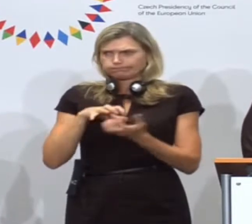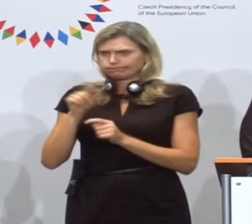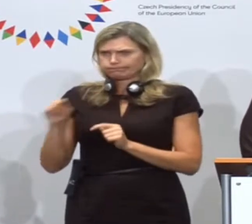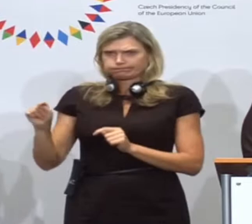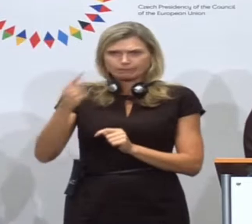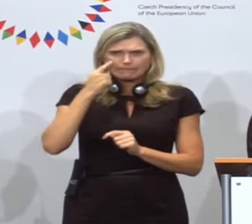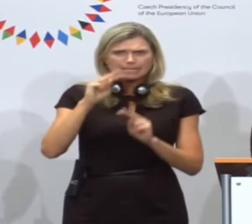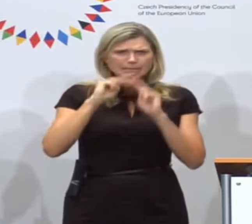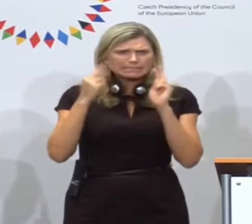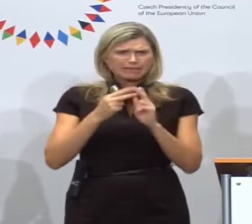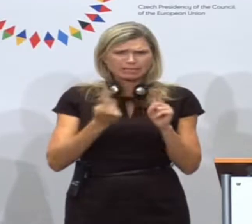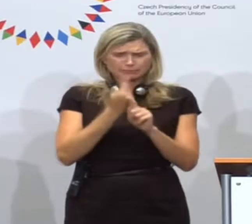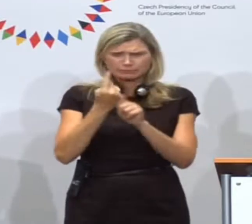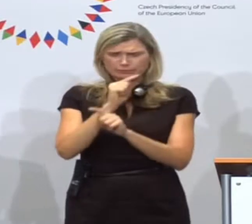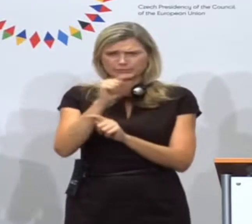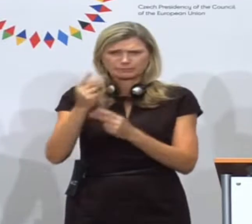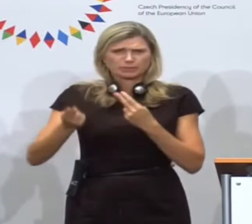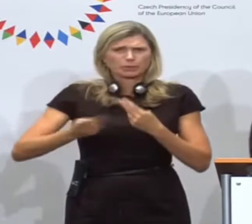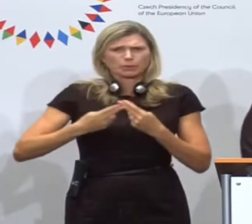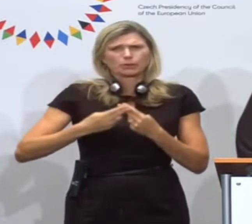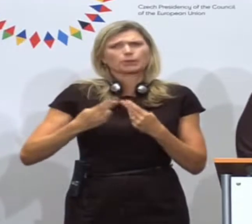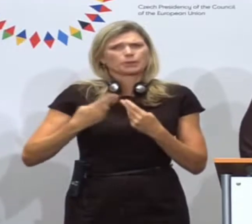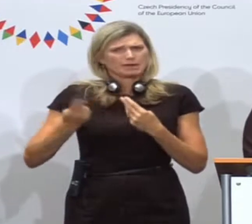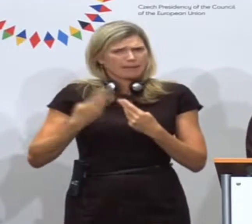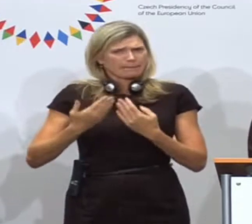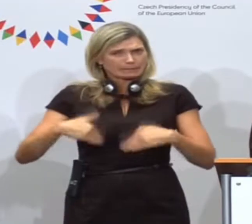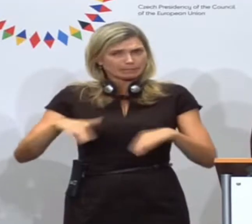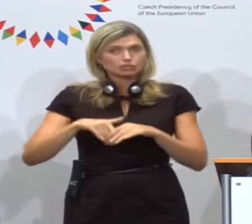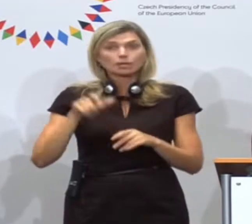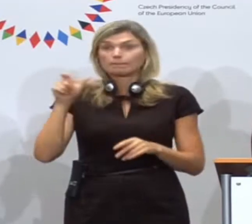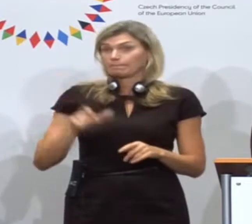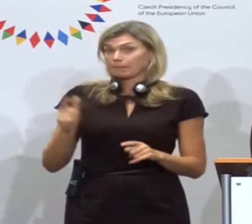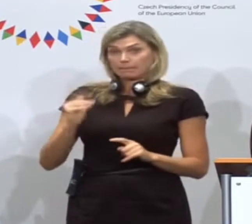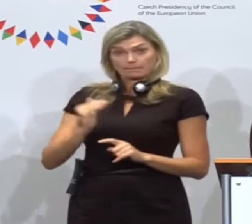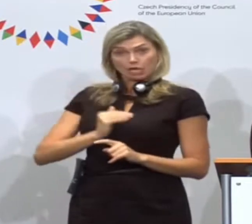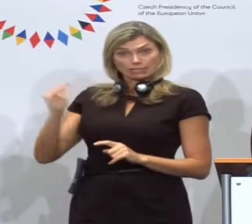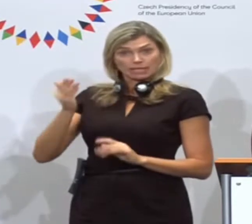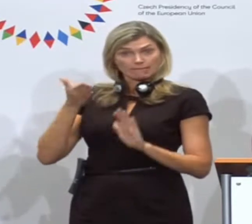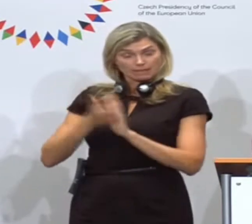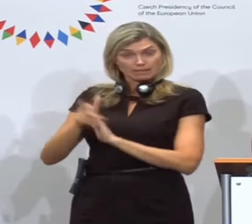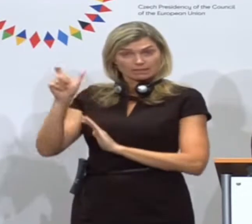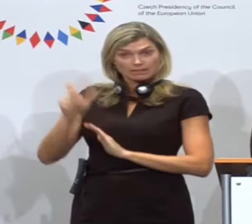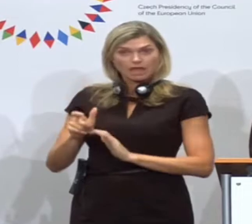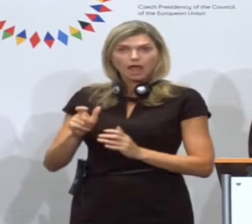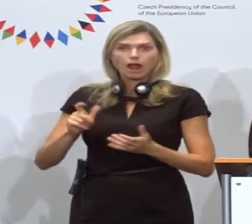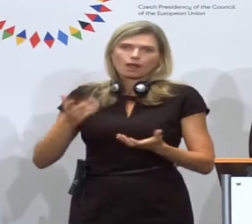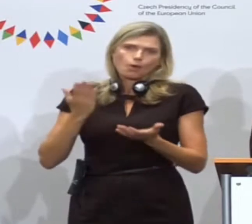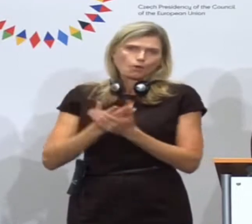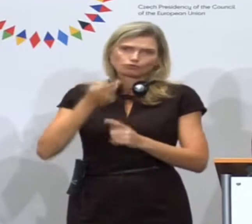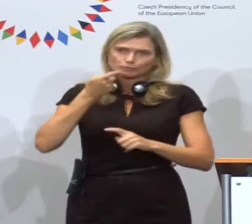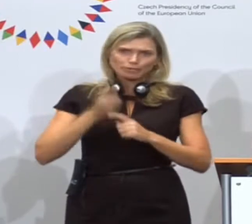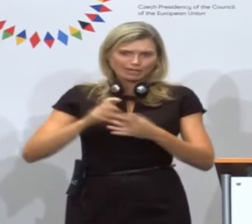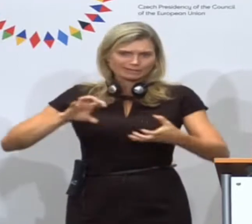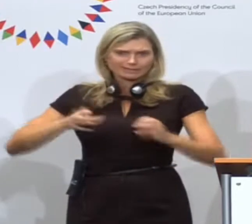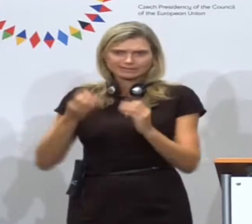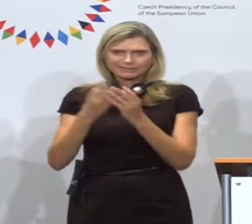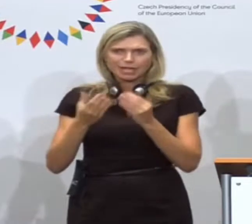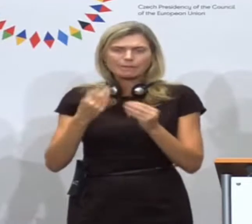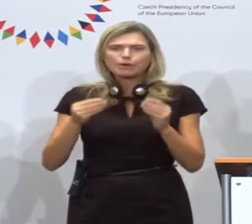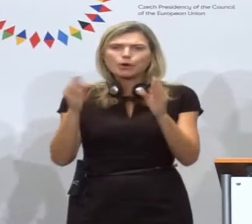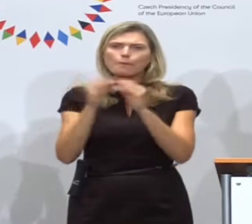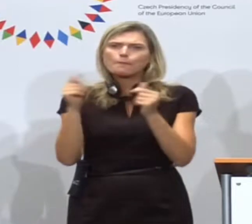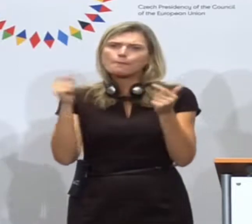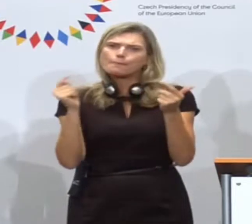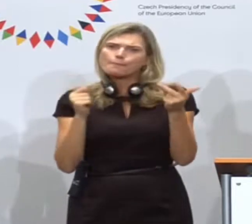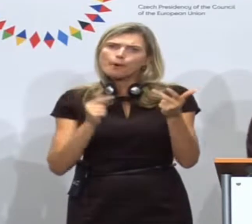bezpečnostním hrozbám. Pan vysoký představitel tady víceméně shrnul přesně ty teze,